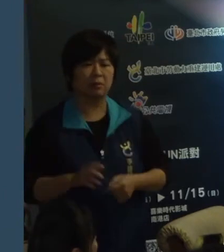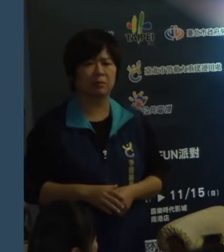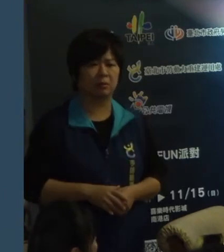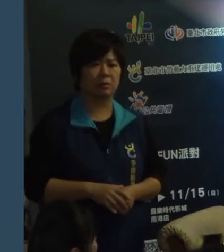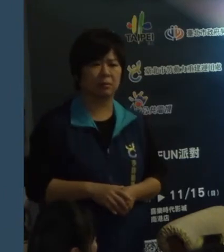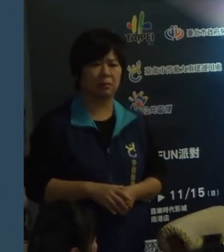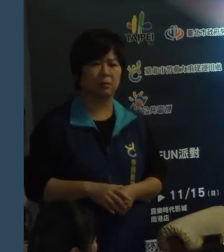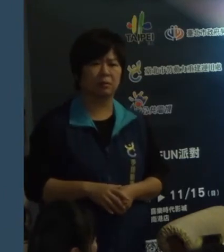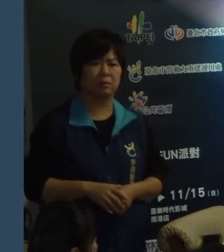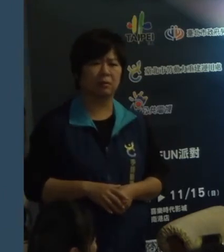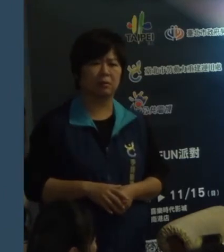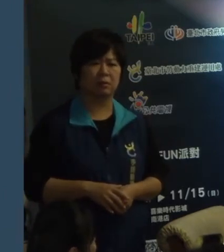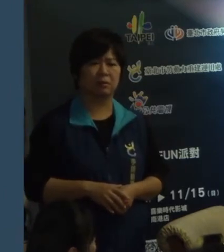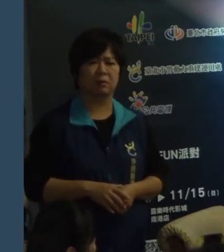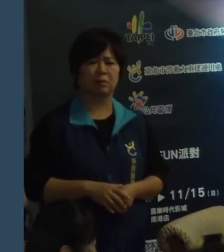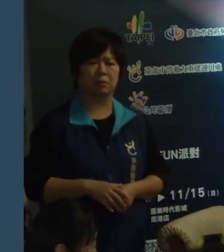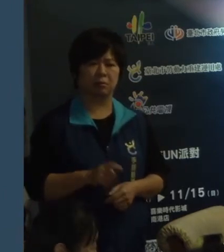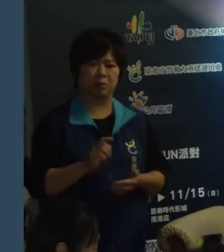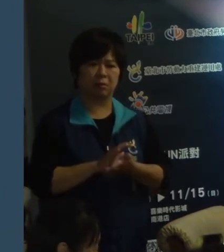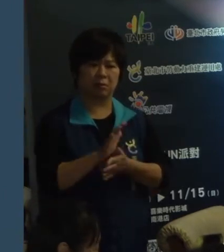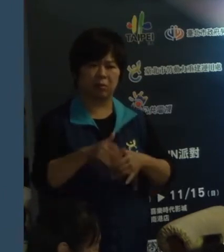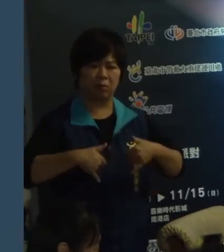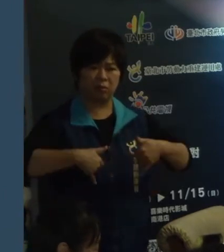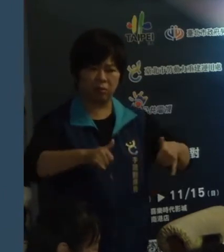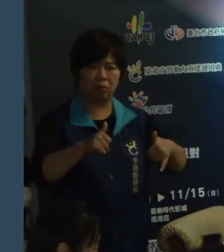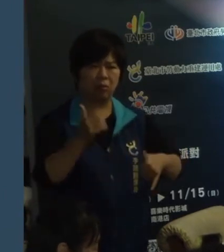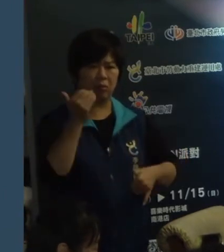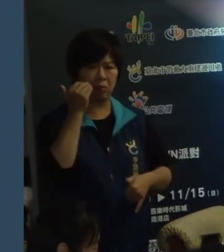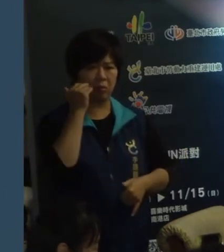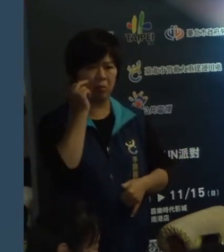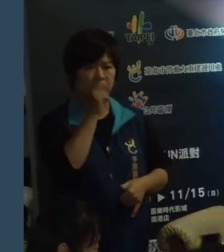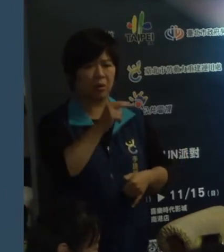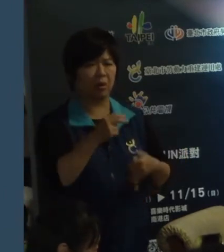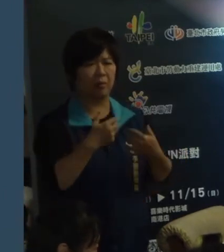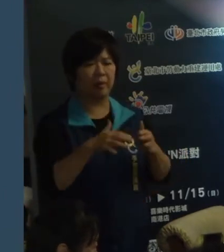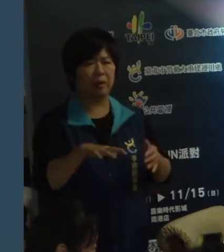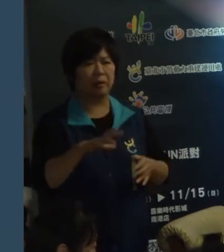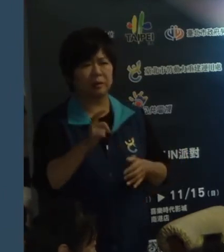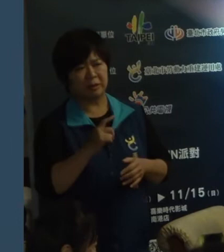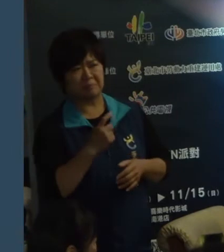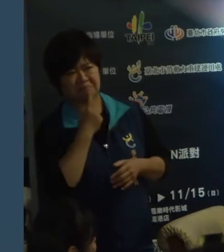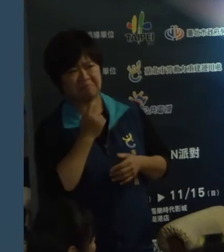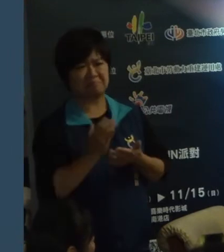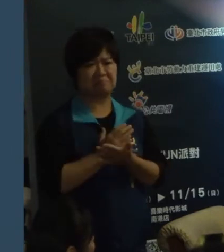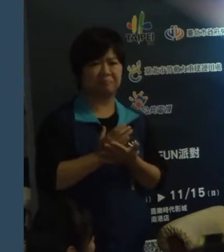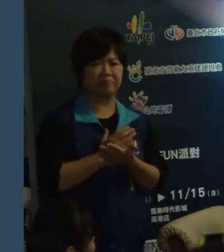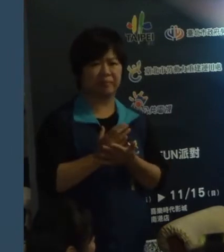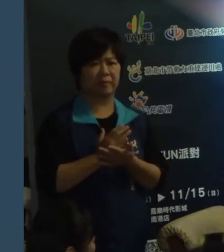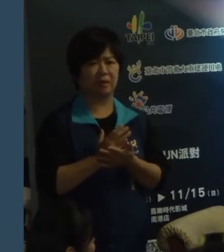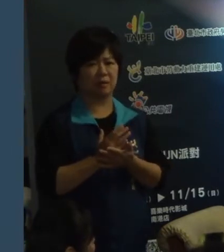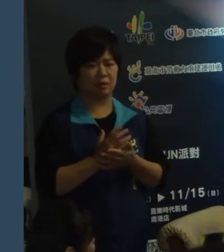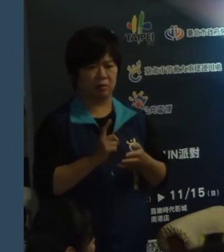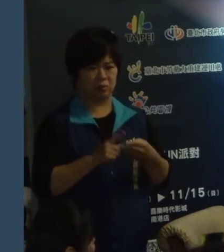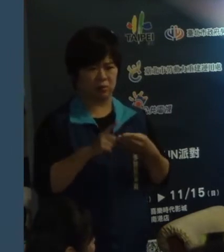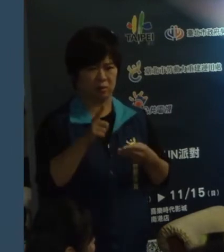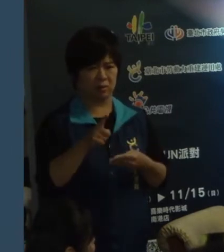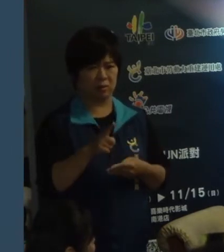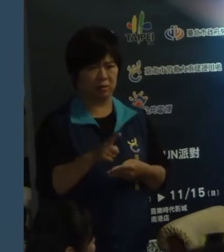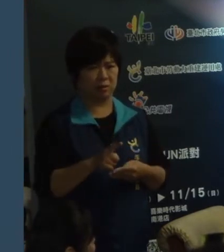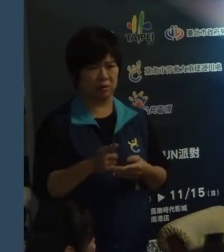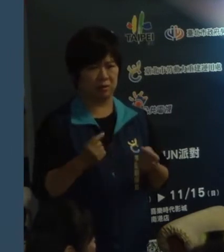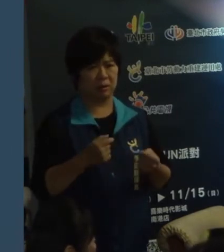会就是想说，我以后在路上看到人先不要带有色眼光，主要也是我首先也担心被他